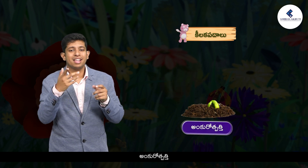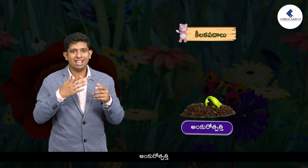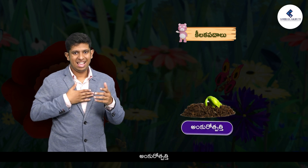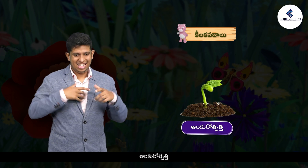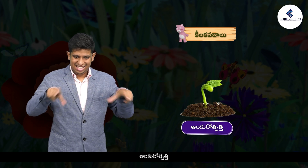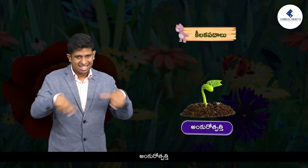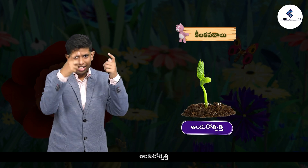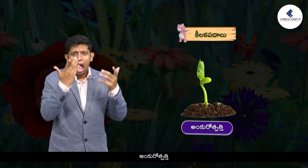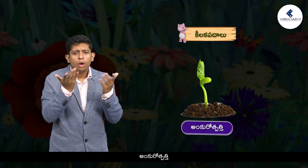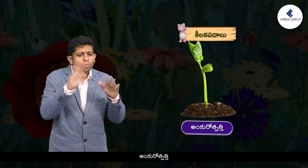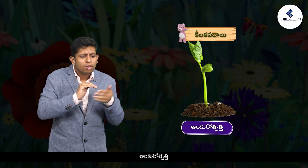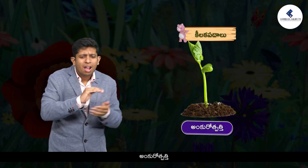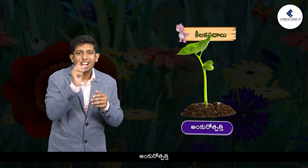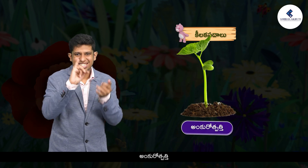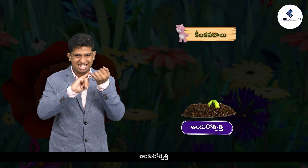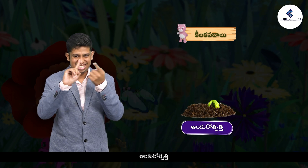అంకురోత్పత్తి.